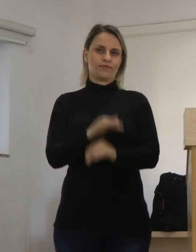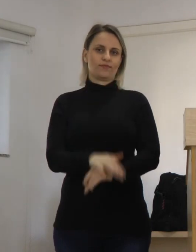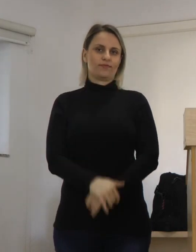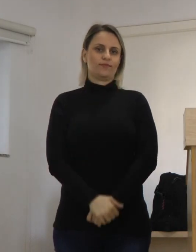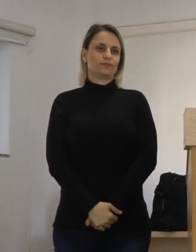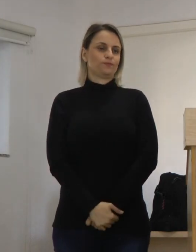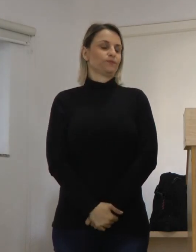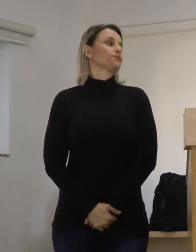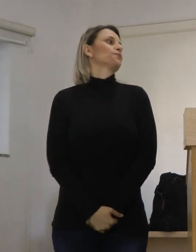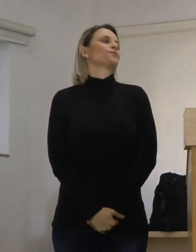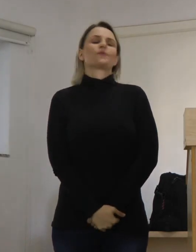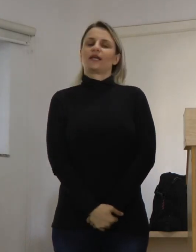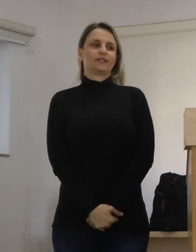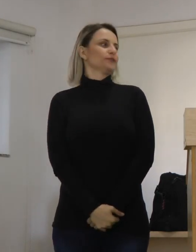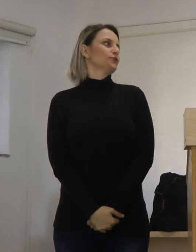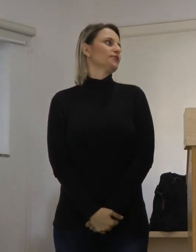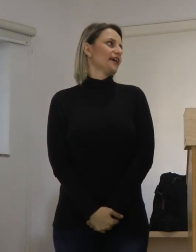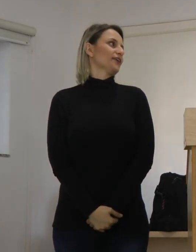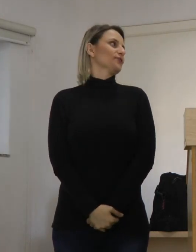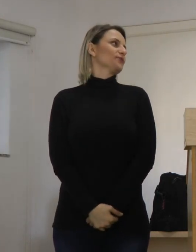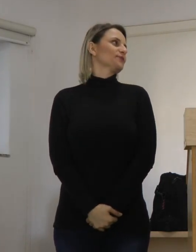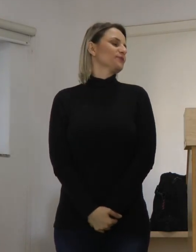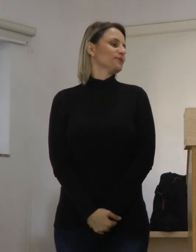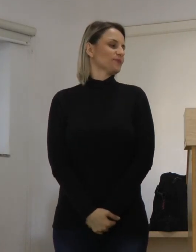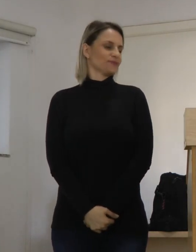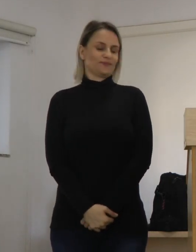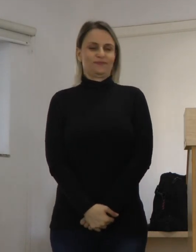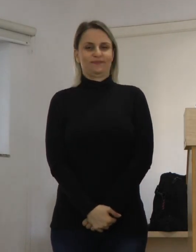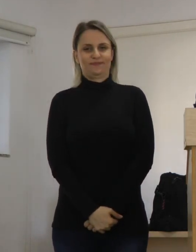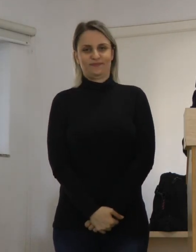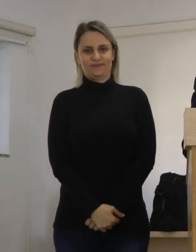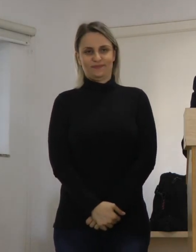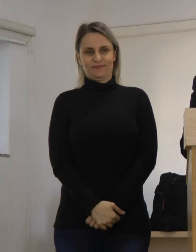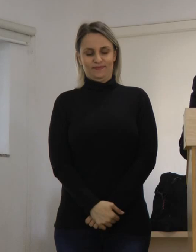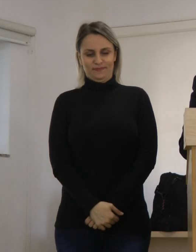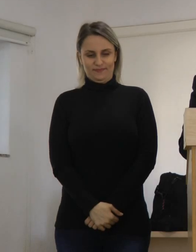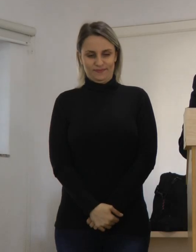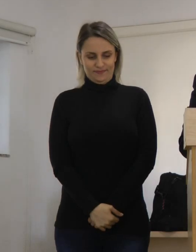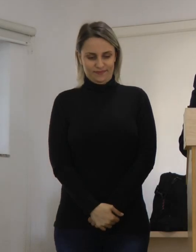Estou falando muito rápido, tá bom? Tudo certo. Então, ótimo.